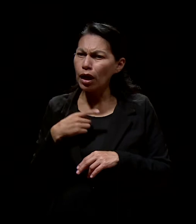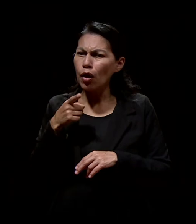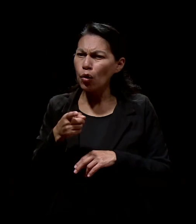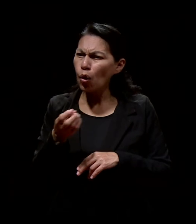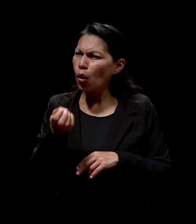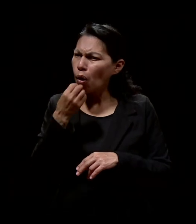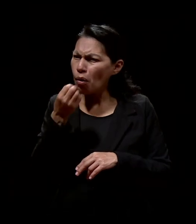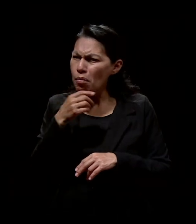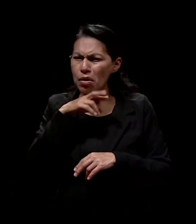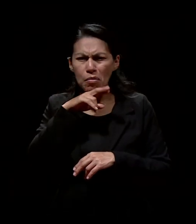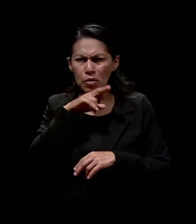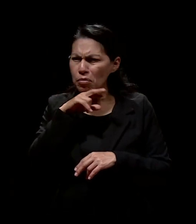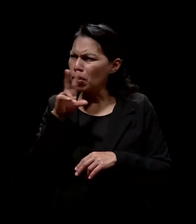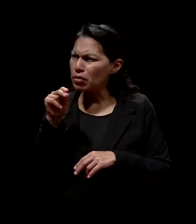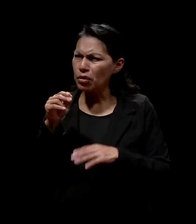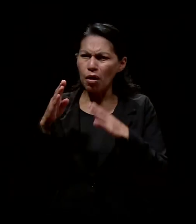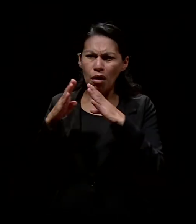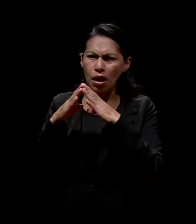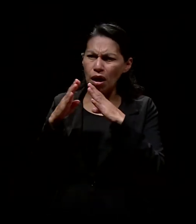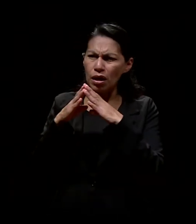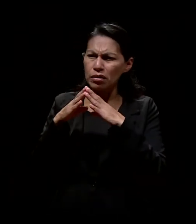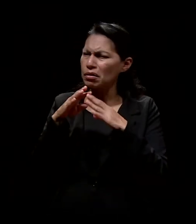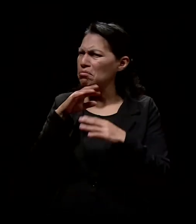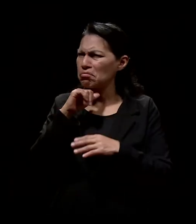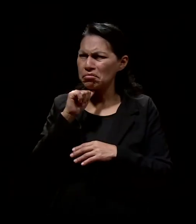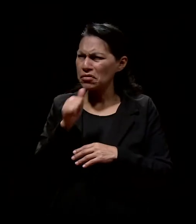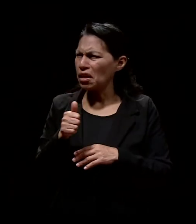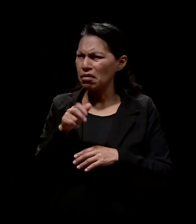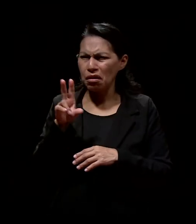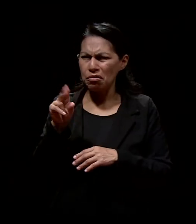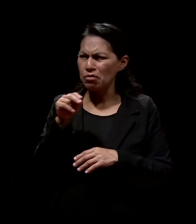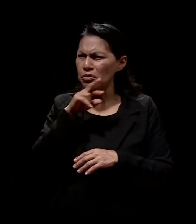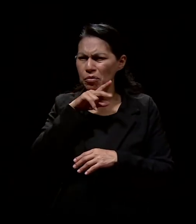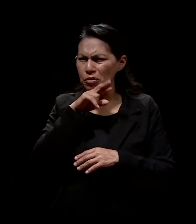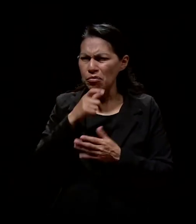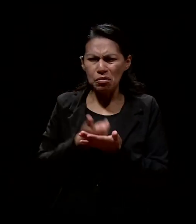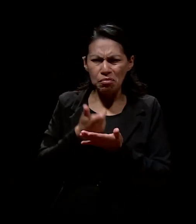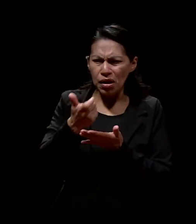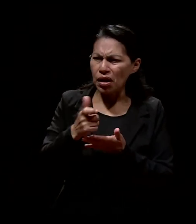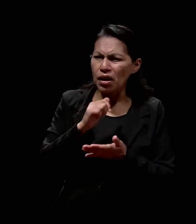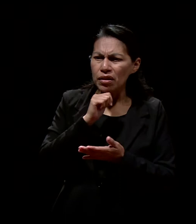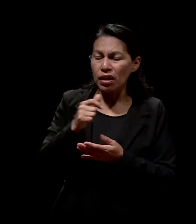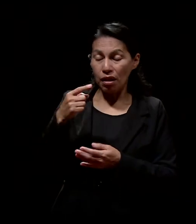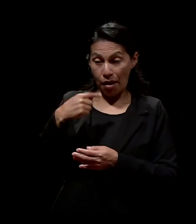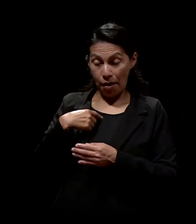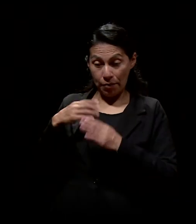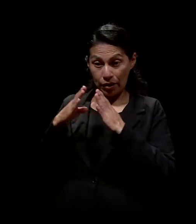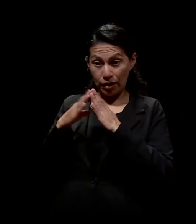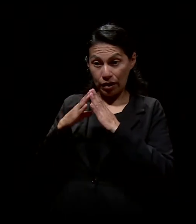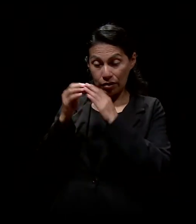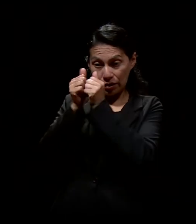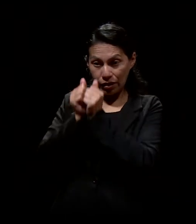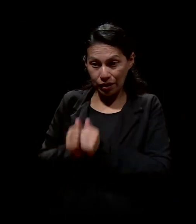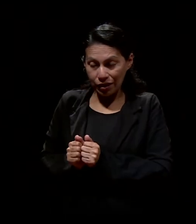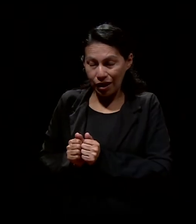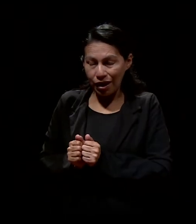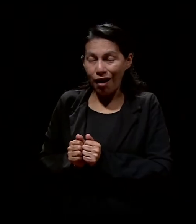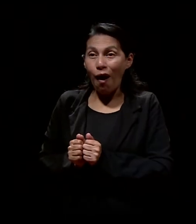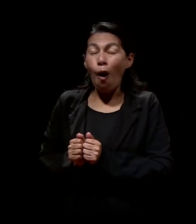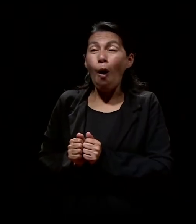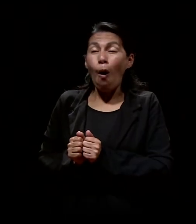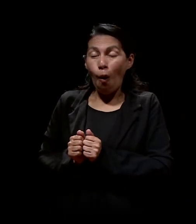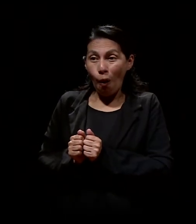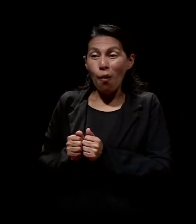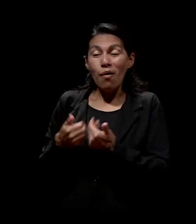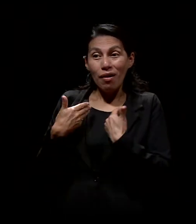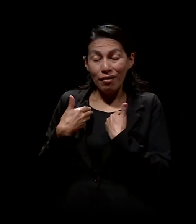me dice, Gaby, tú no te tienes que preocupar por la alimentación, por el hospedaje, porque te vas a quedar conmigo, así que no tienes nada que pagar. Wow. A partir de ahí, yo